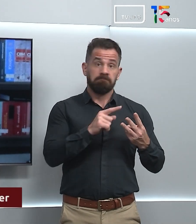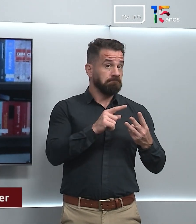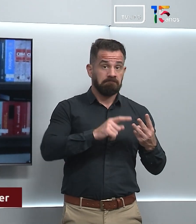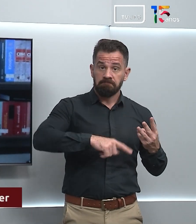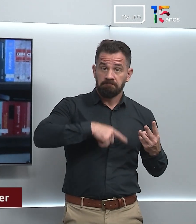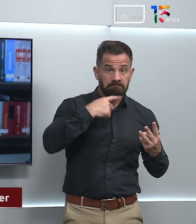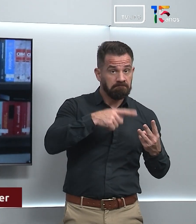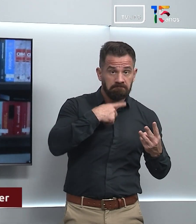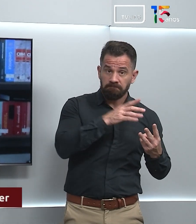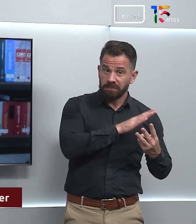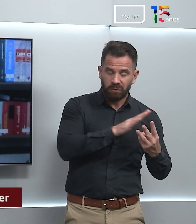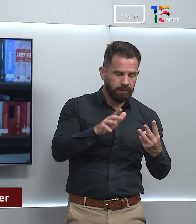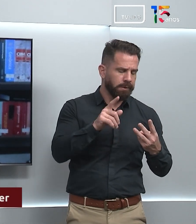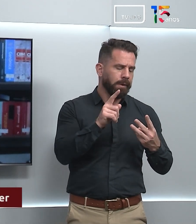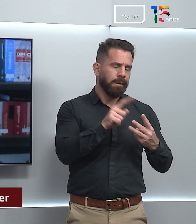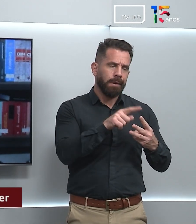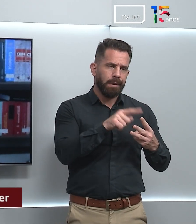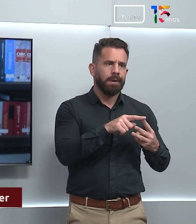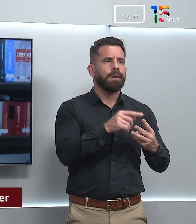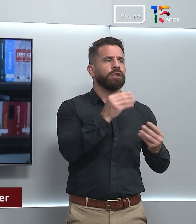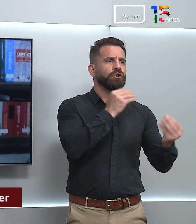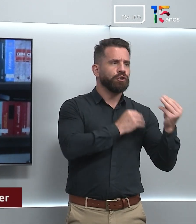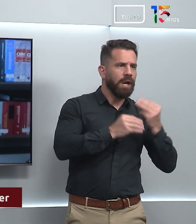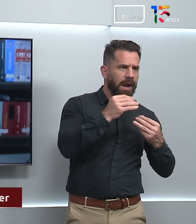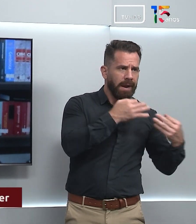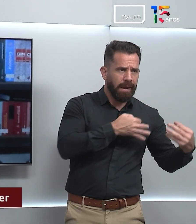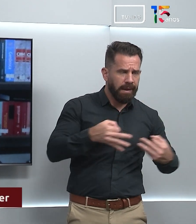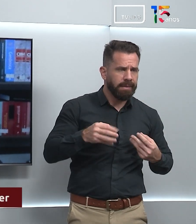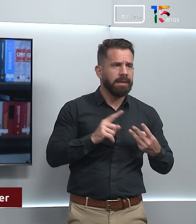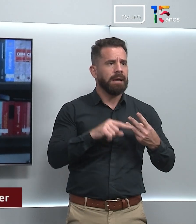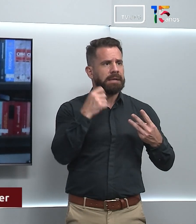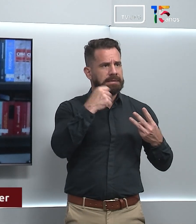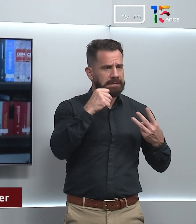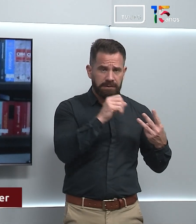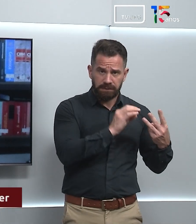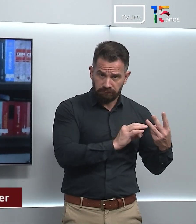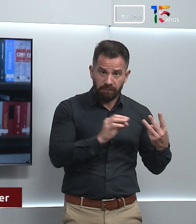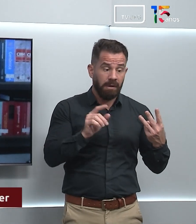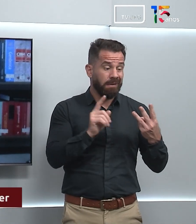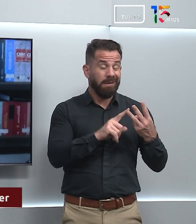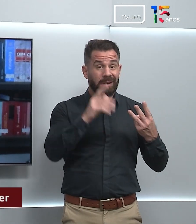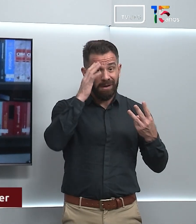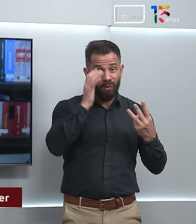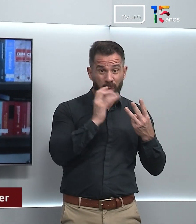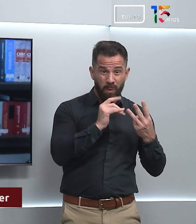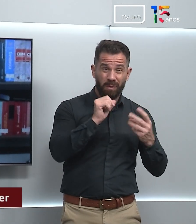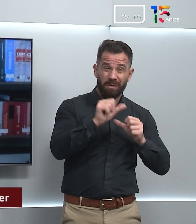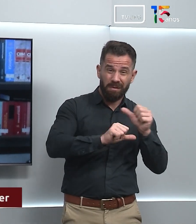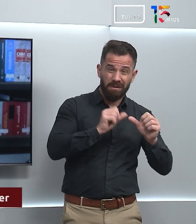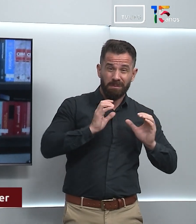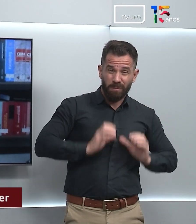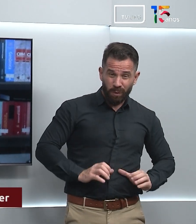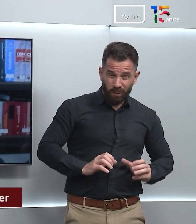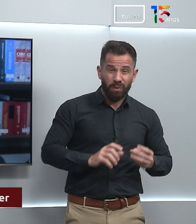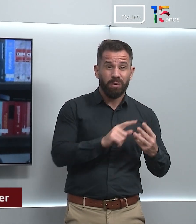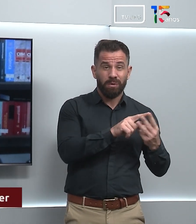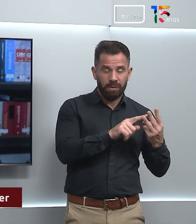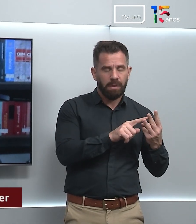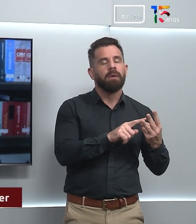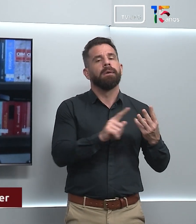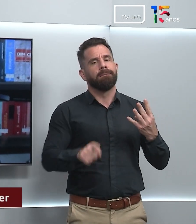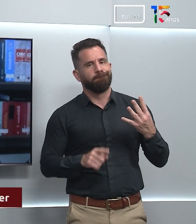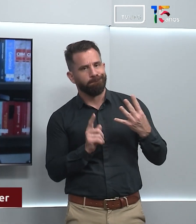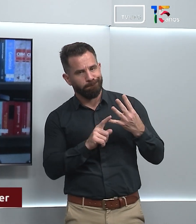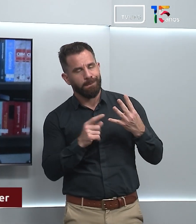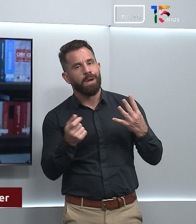resolve só com esses 3 itens, então aí entra os medicamentos. E é que,